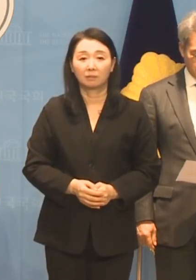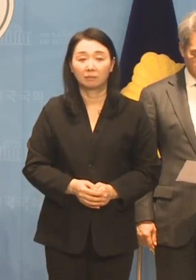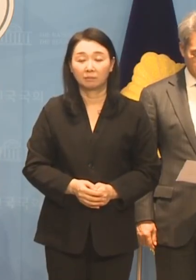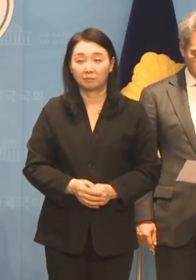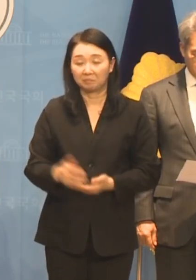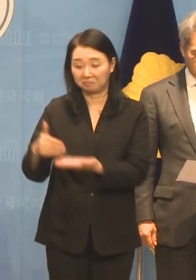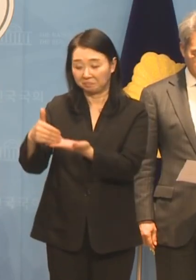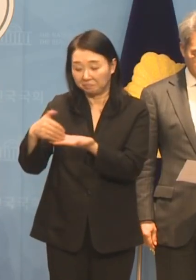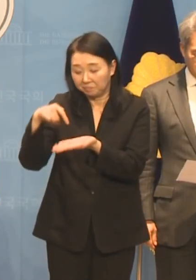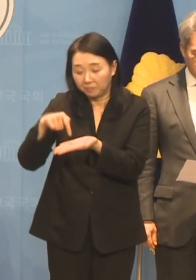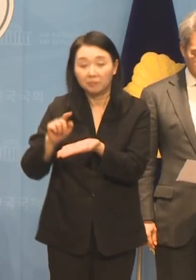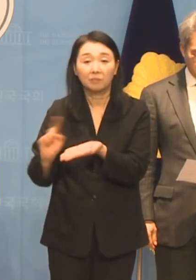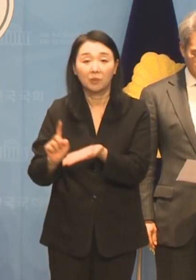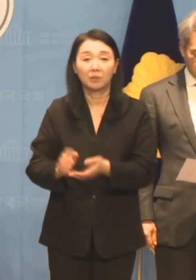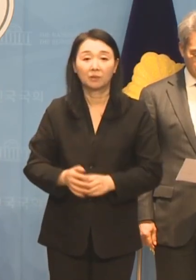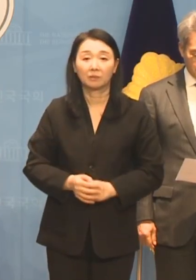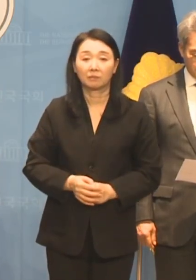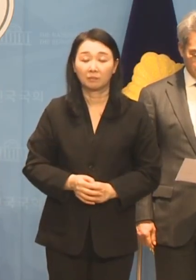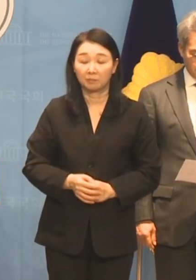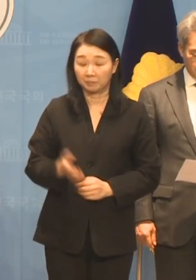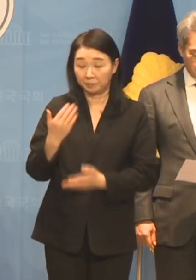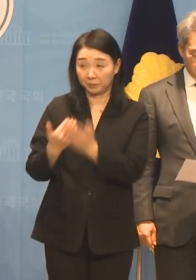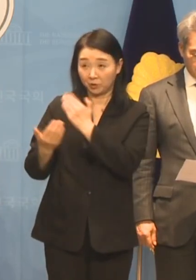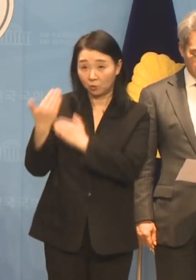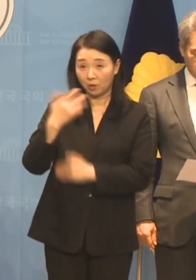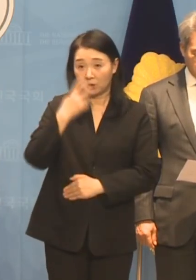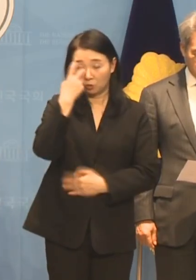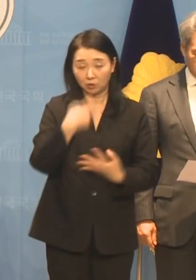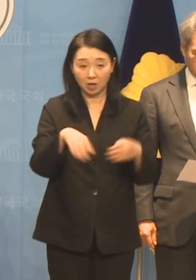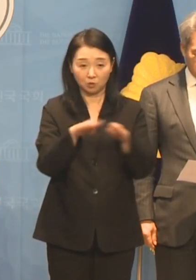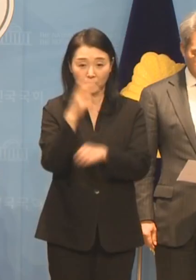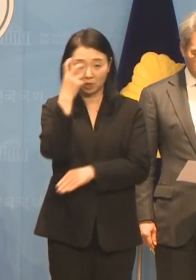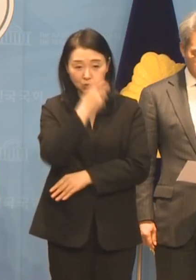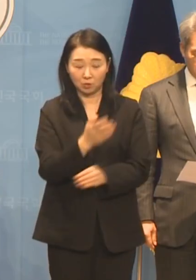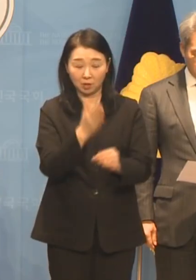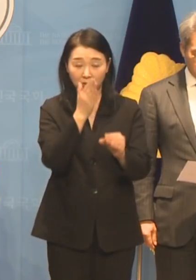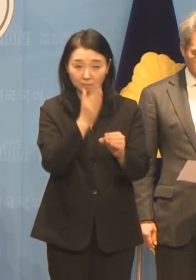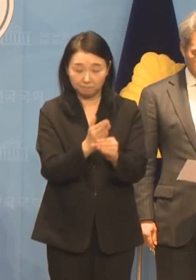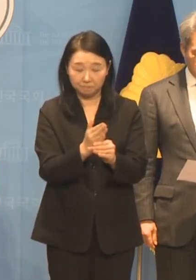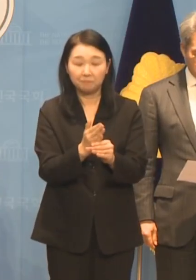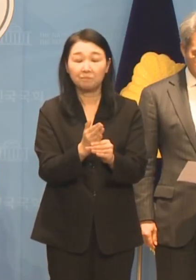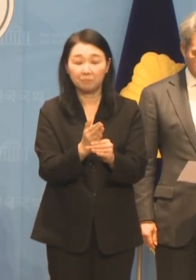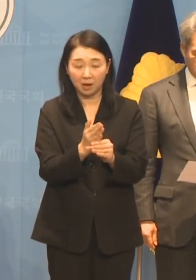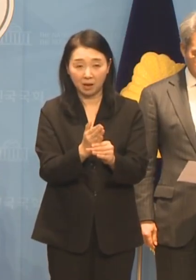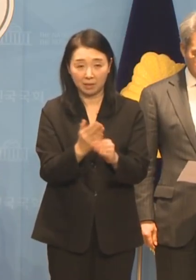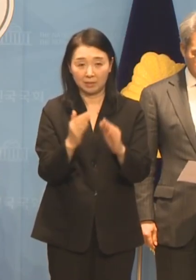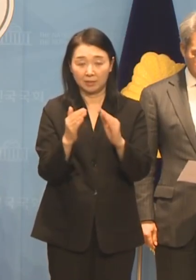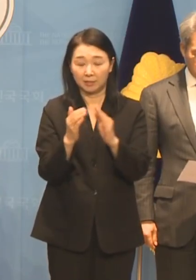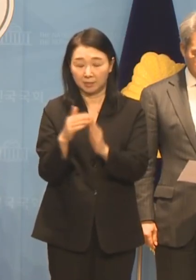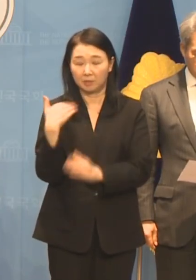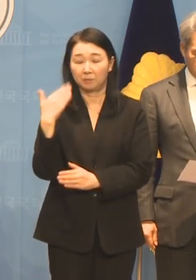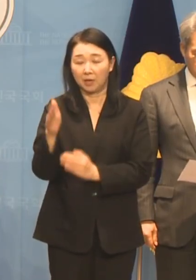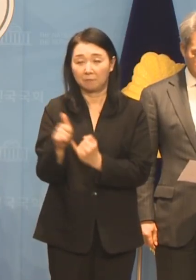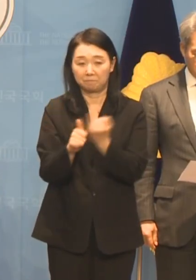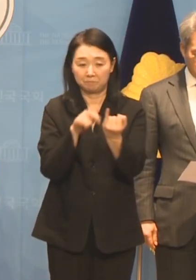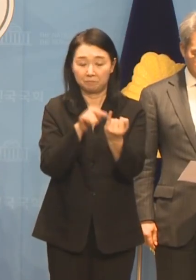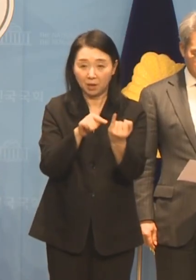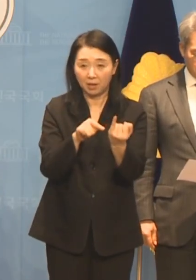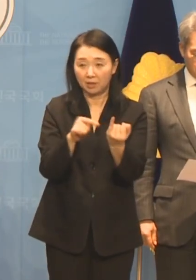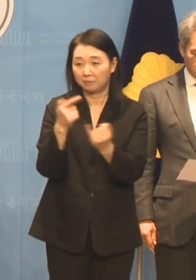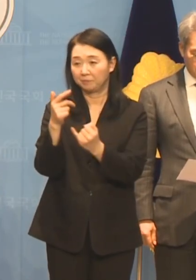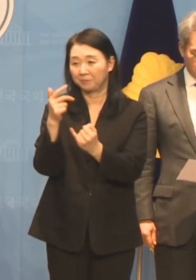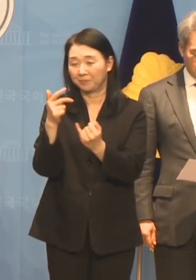제보에 따르면 과거 수사기관의 조사를 받고 귀가한 김 여사에게 이 예비